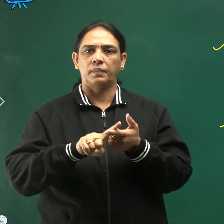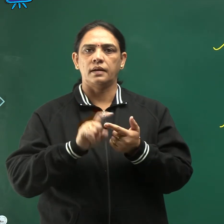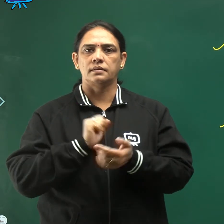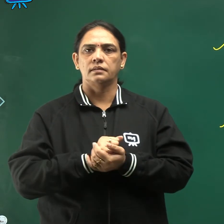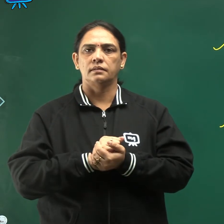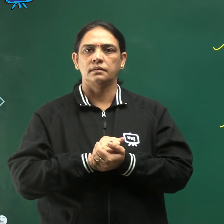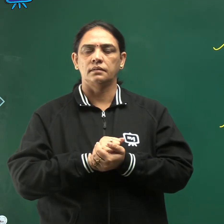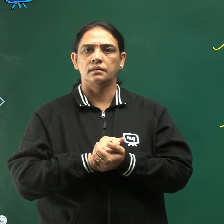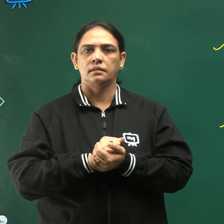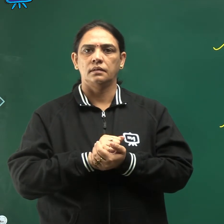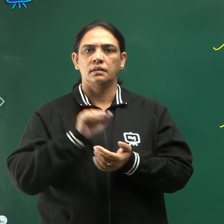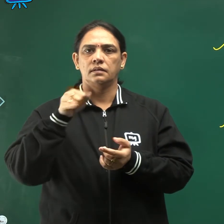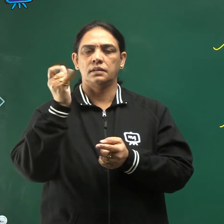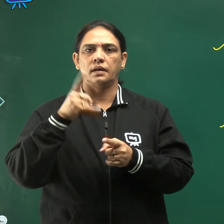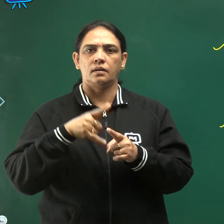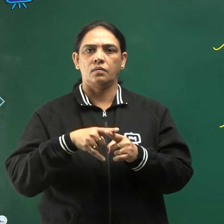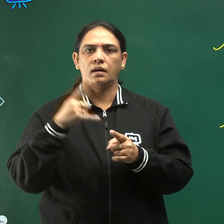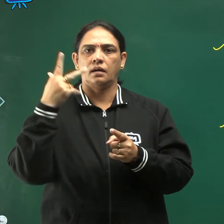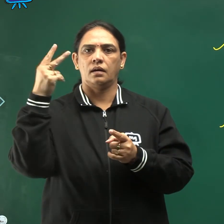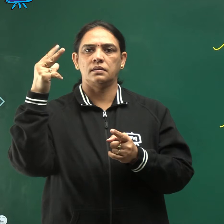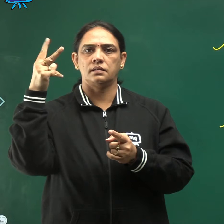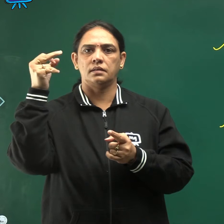प्लस 6 गुणा 80